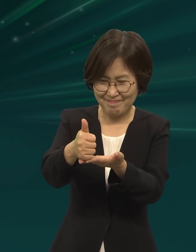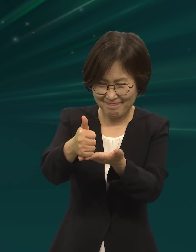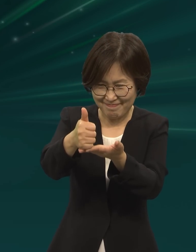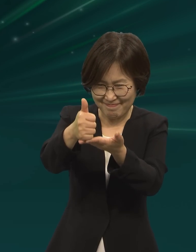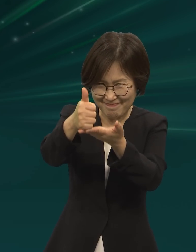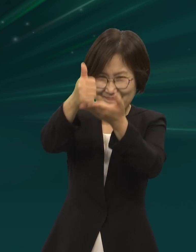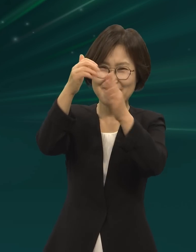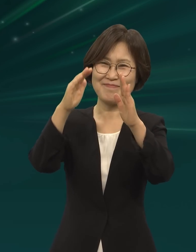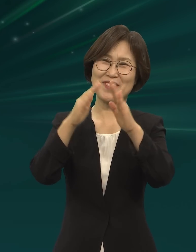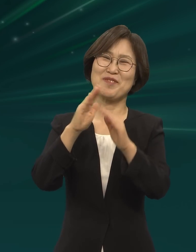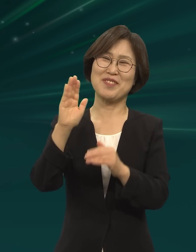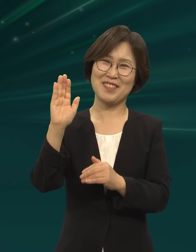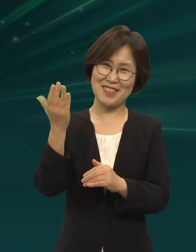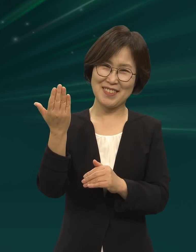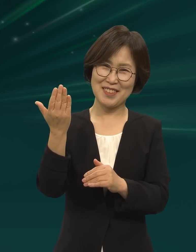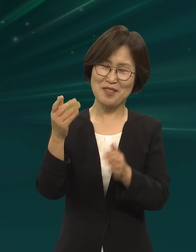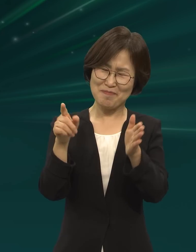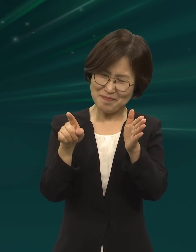되었습니다.